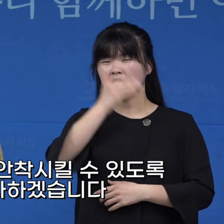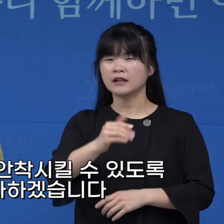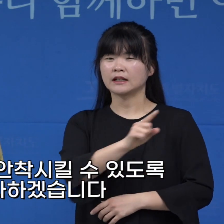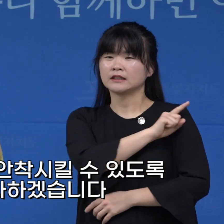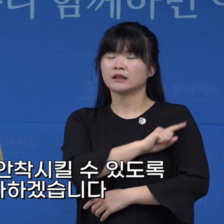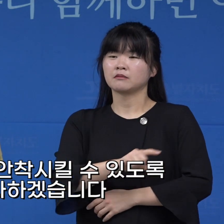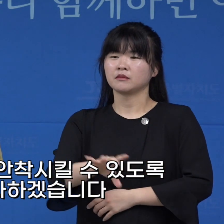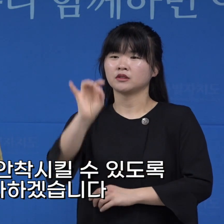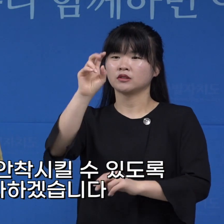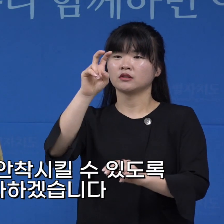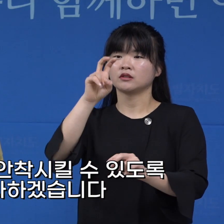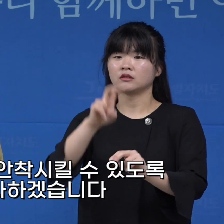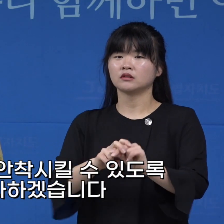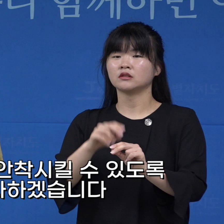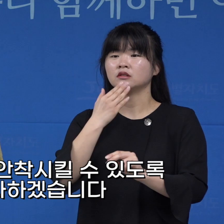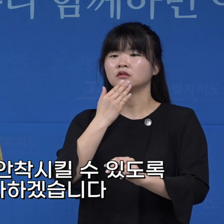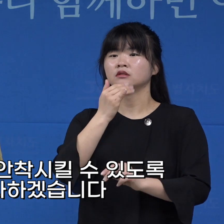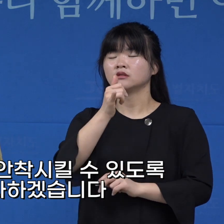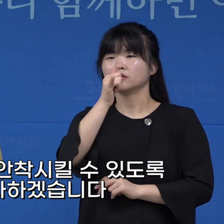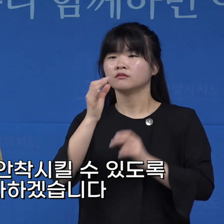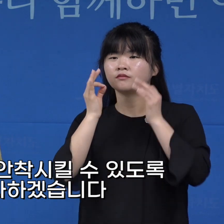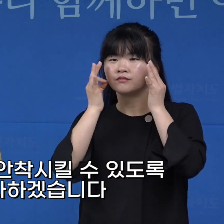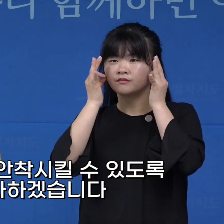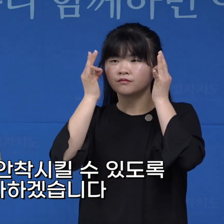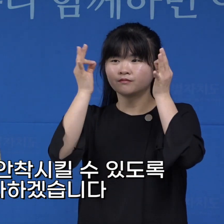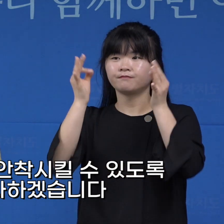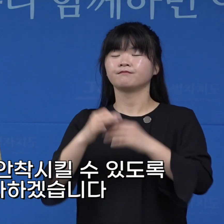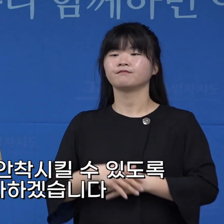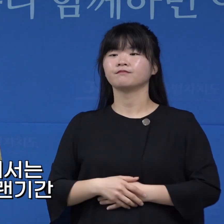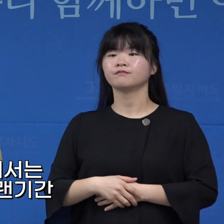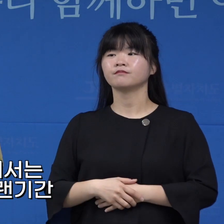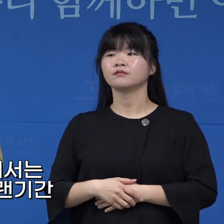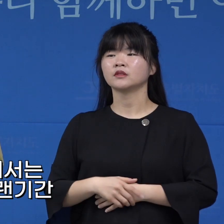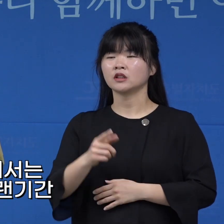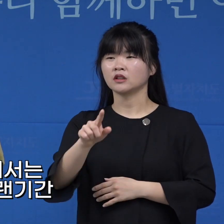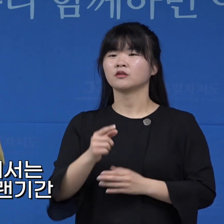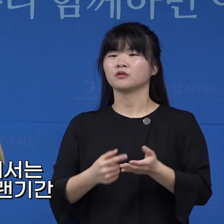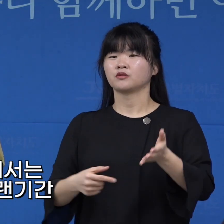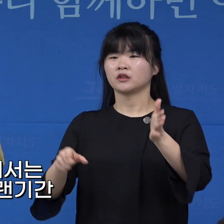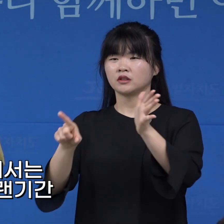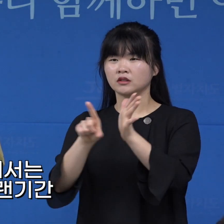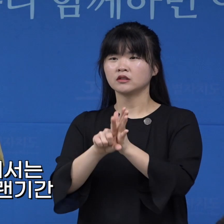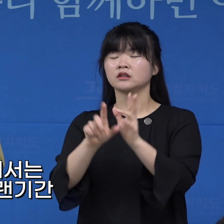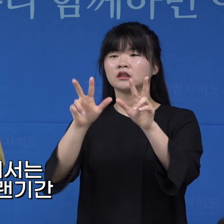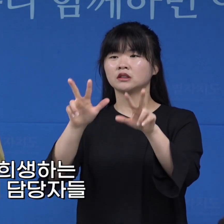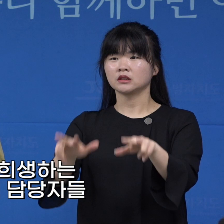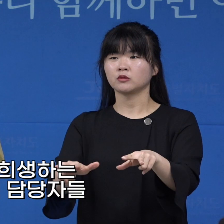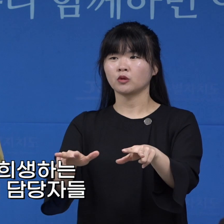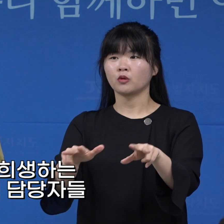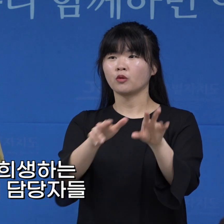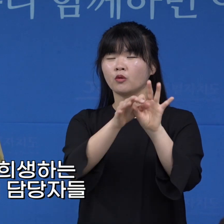먼저 안착시킬 수 있도록 최선의 노력을 다하겠습니다. 이를 위해서는 지금도 오랜